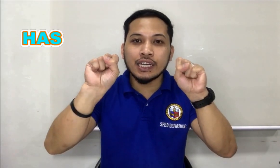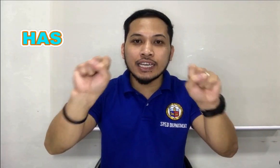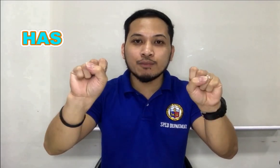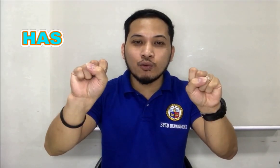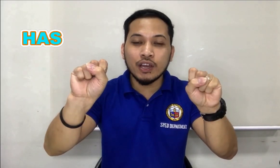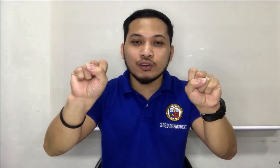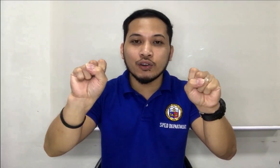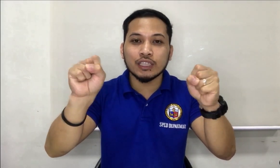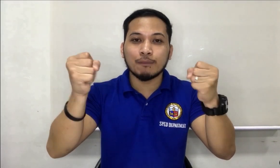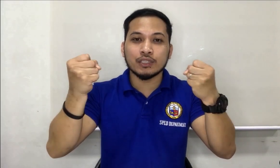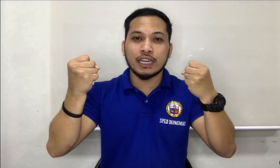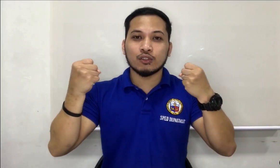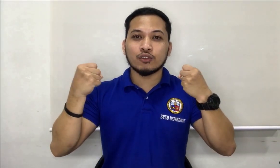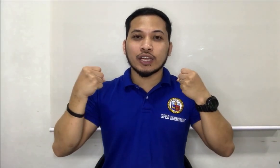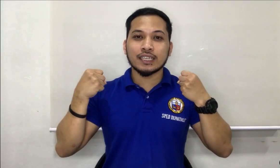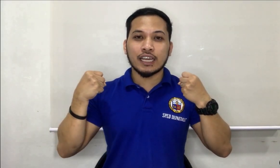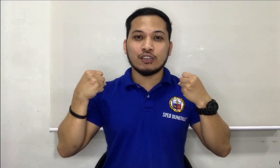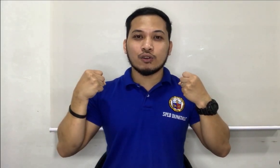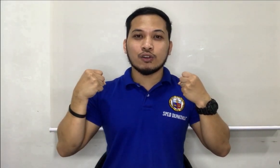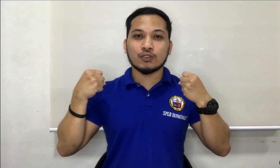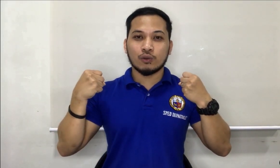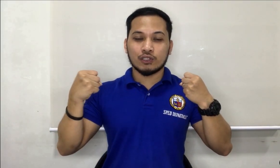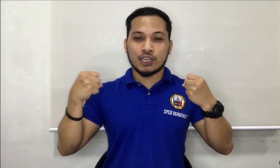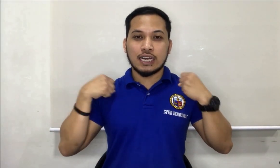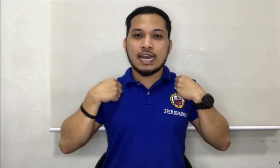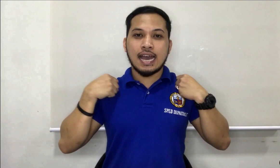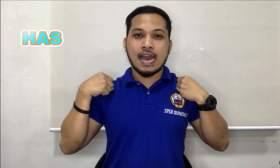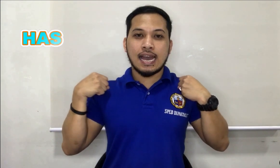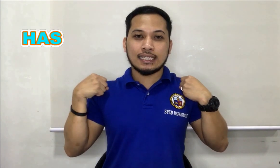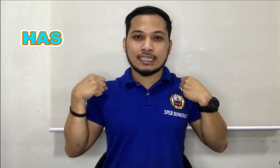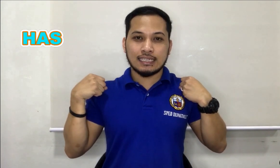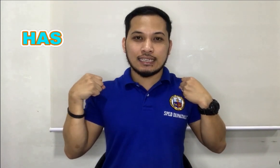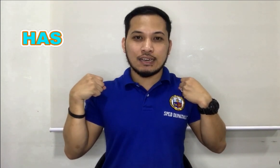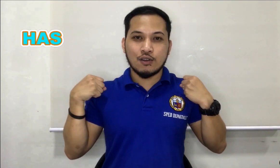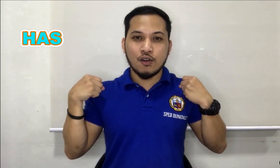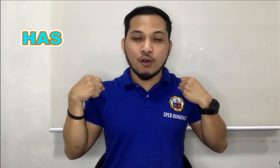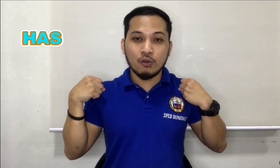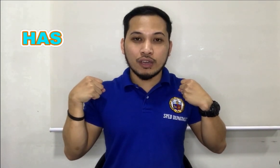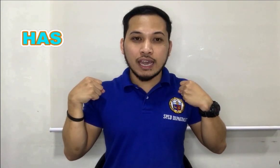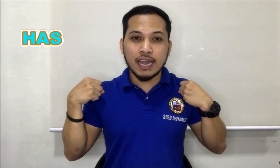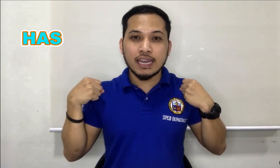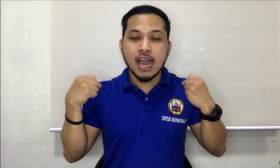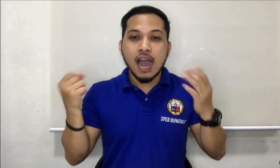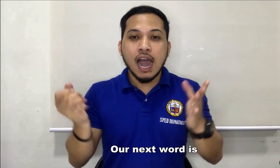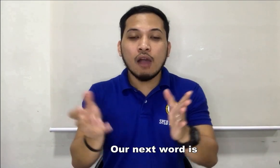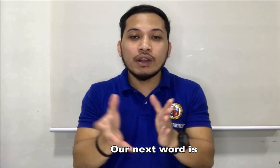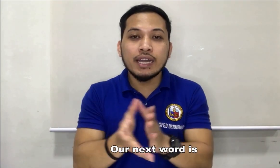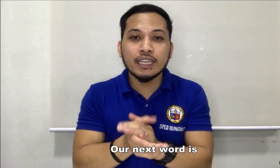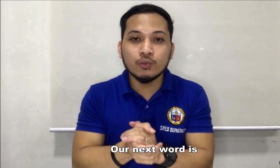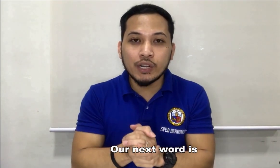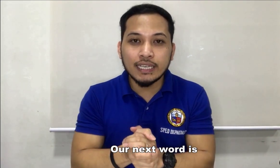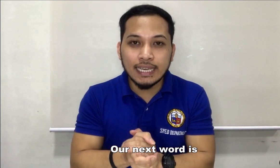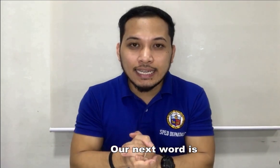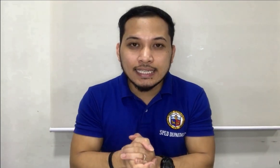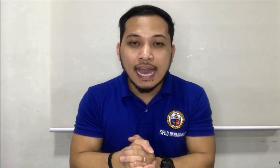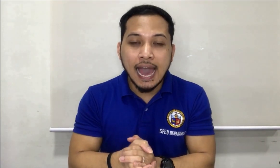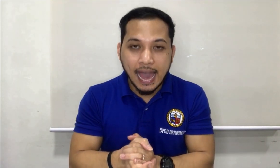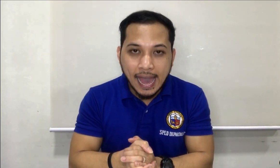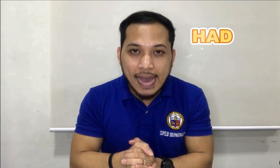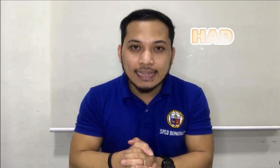letter S po kayo tapos iganto nyo rin sa inyong shoulder. Has. Okay? Our next word is